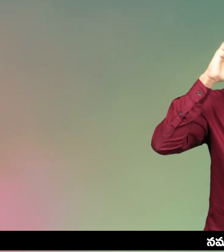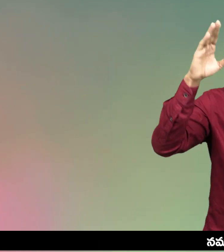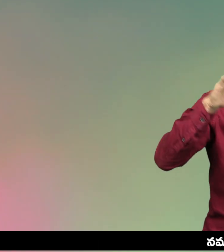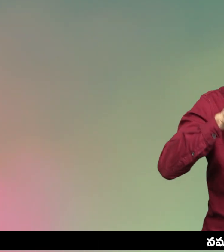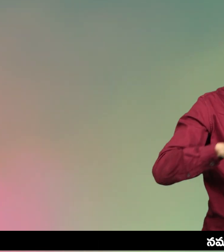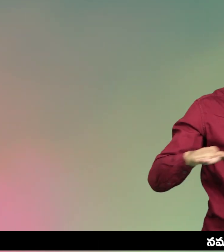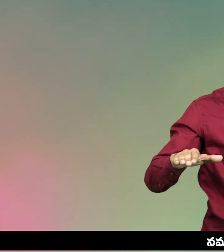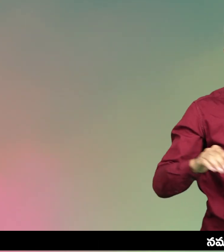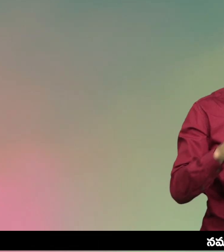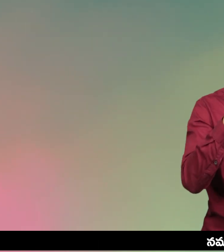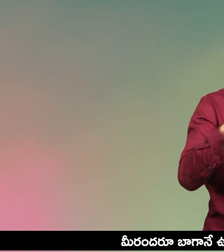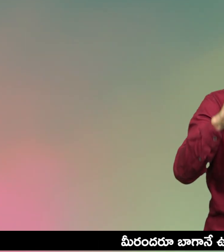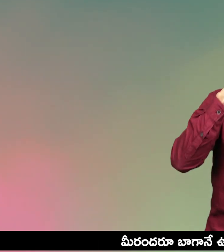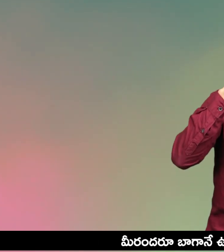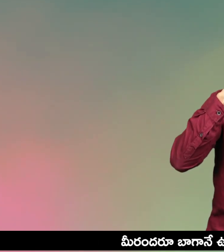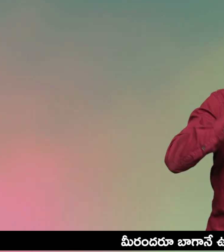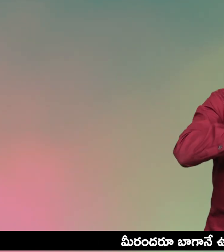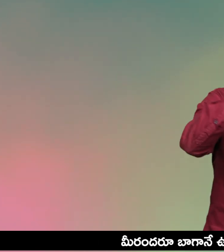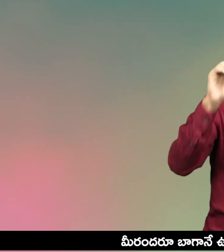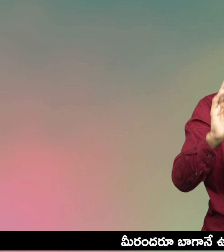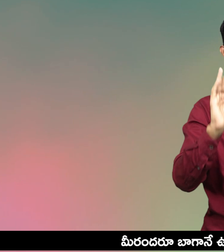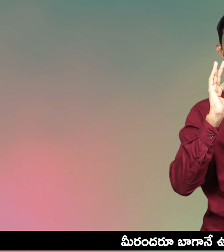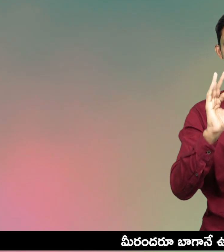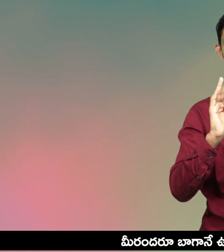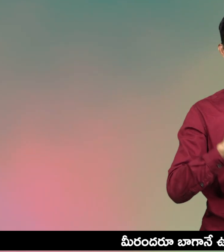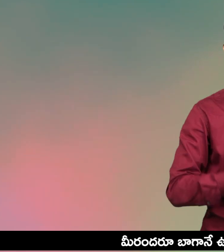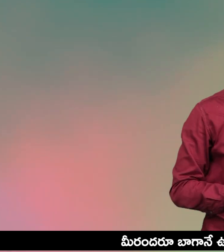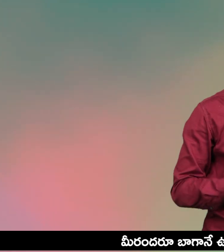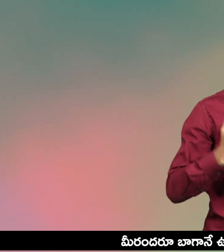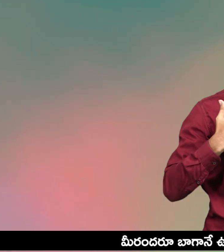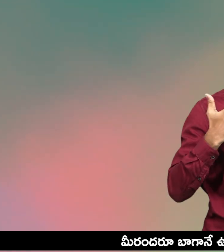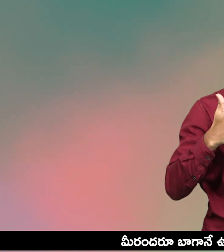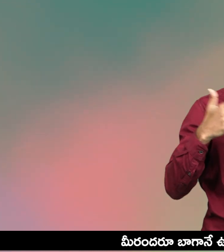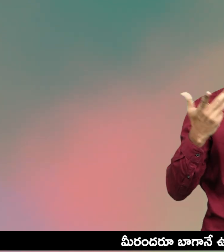నమస్కారం విద్యార్థులు. మీరందరూ బాగానే ఉన్నారని ఆశిస్తున్నాను. నేను మౌనికను.